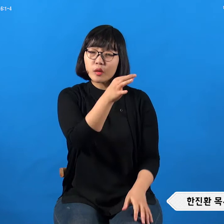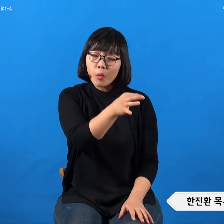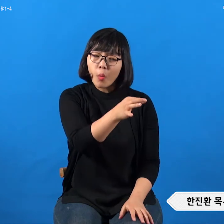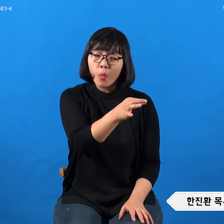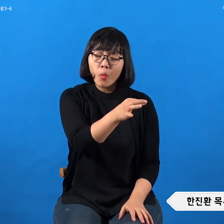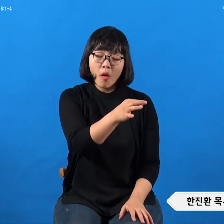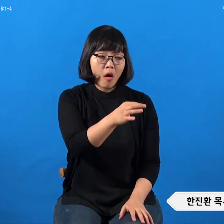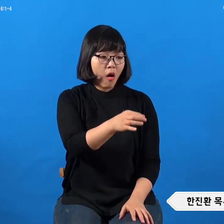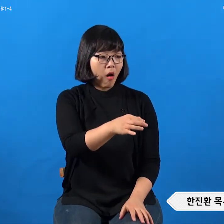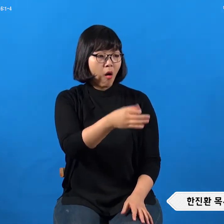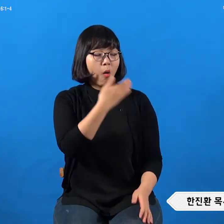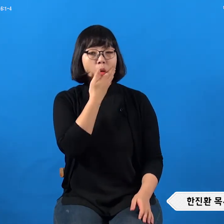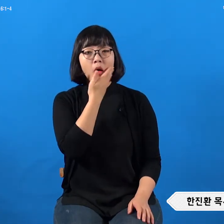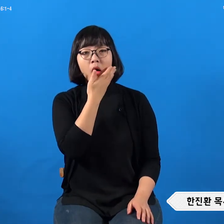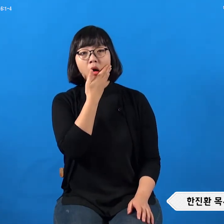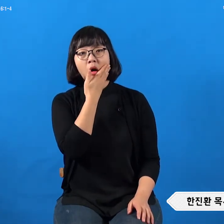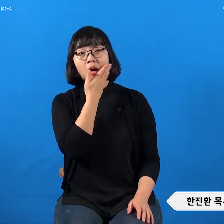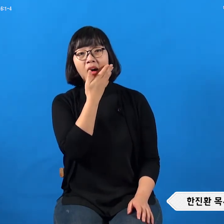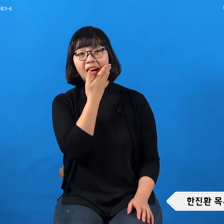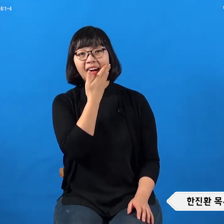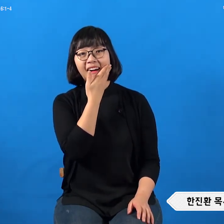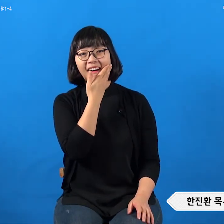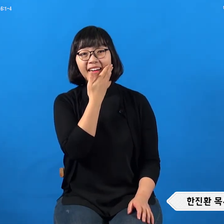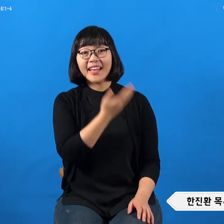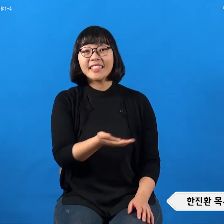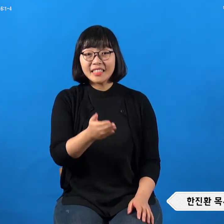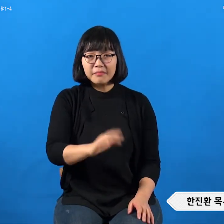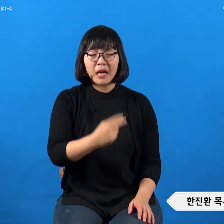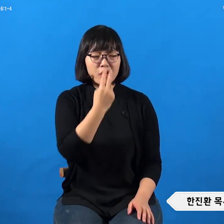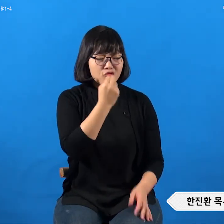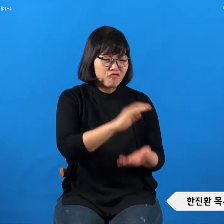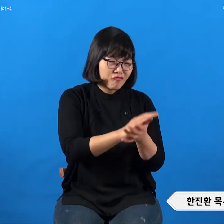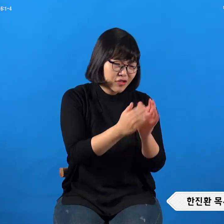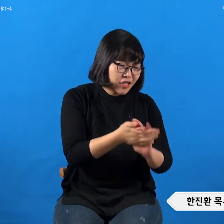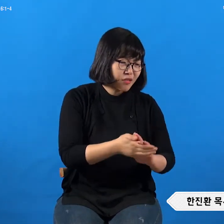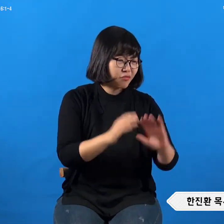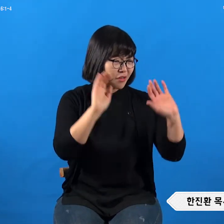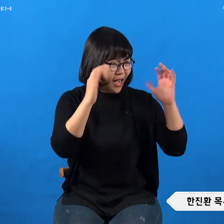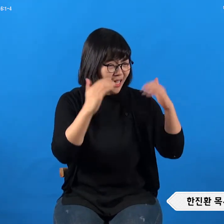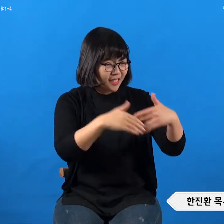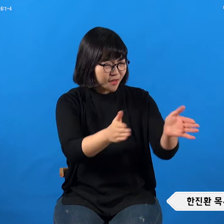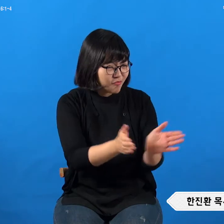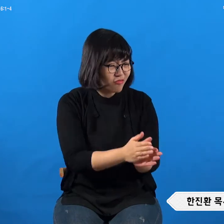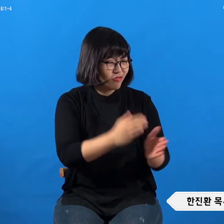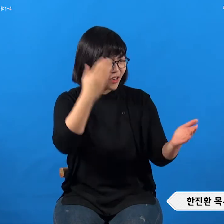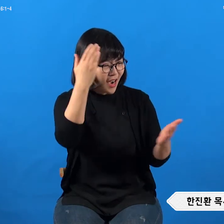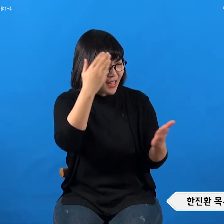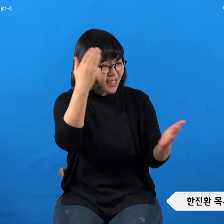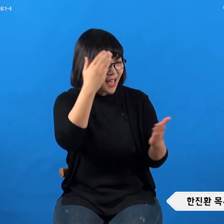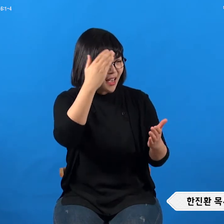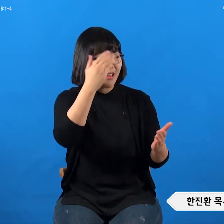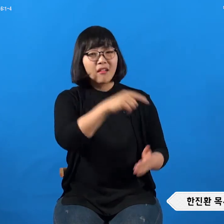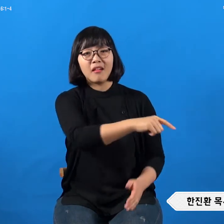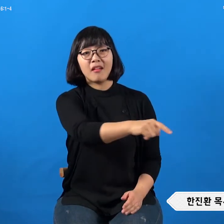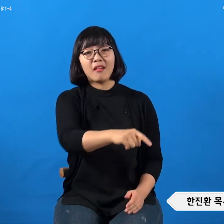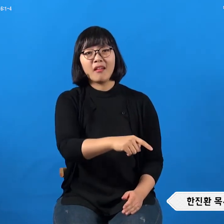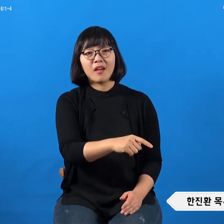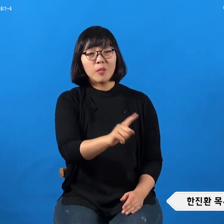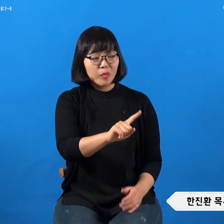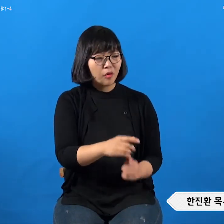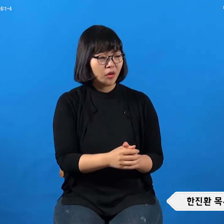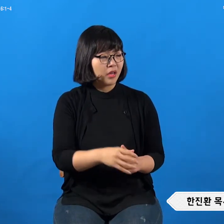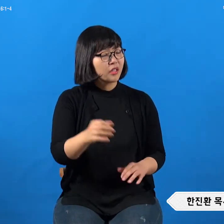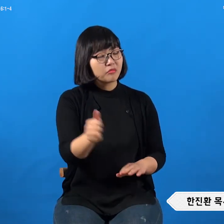액수도 적지 않은 액수지만은 저는 그 유치부, 유년부, 초등부, 주일학교 어린 자녀들이